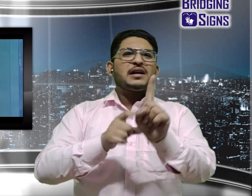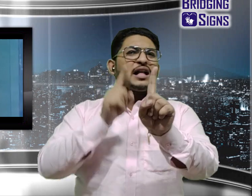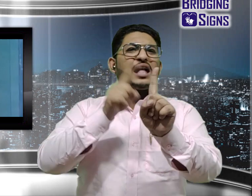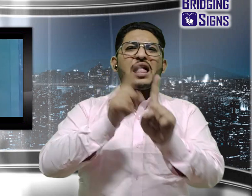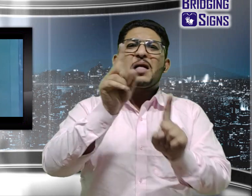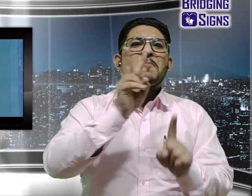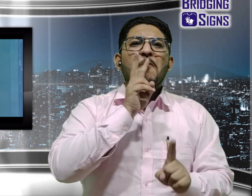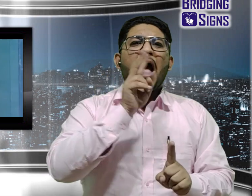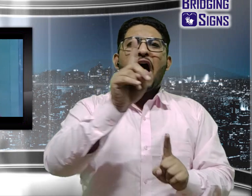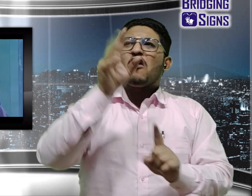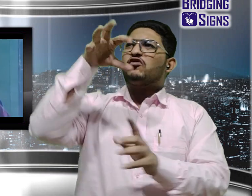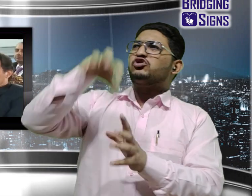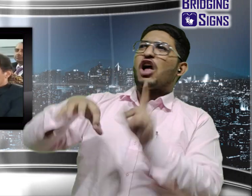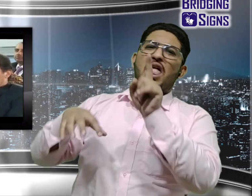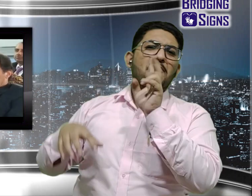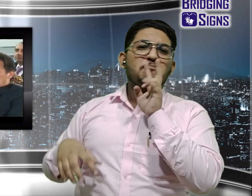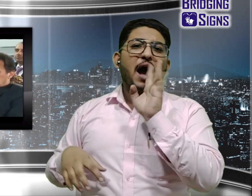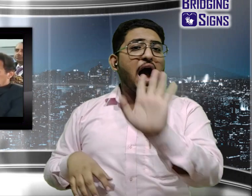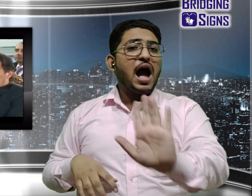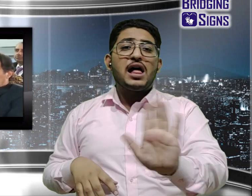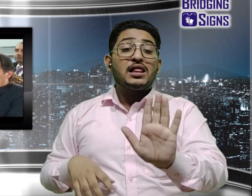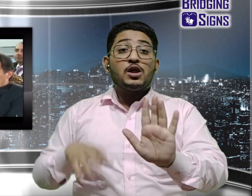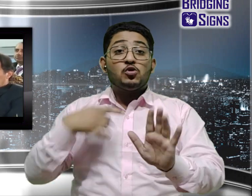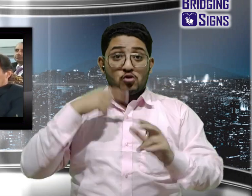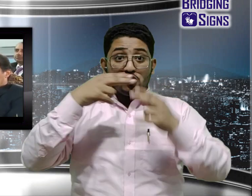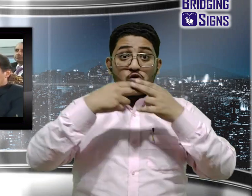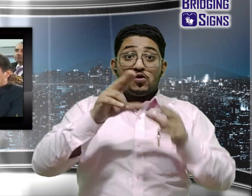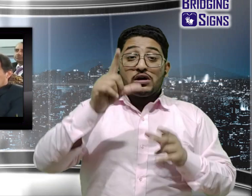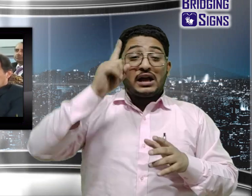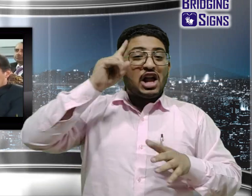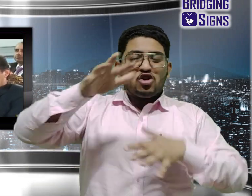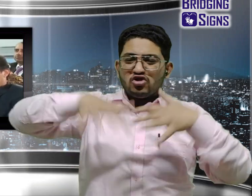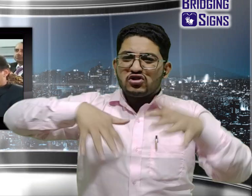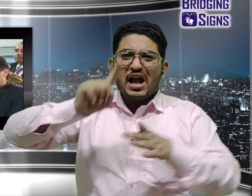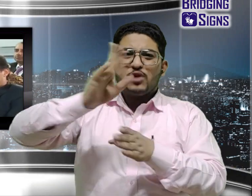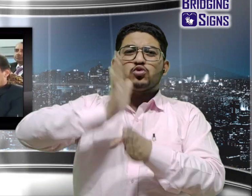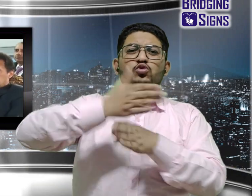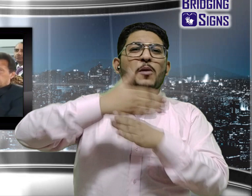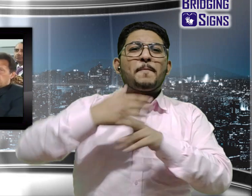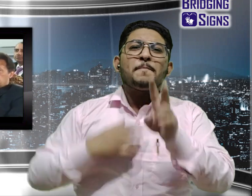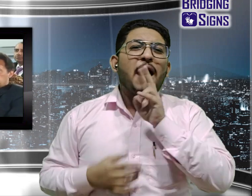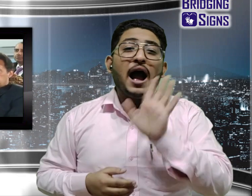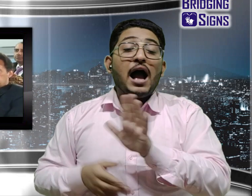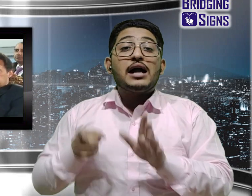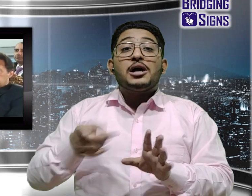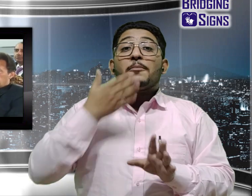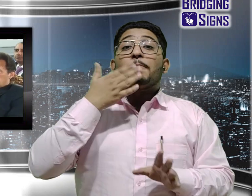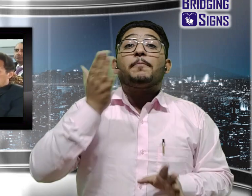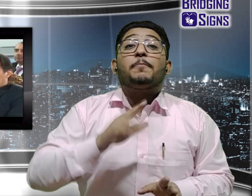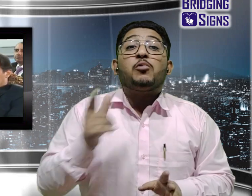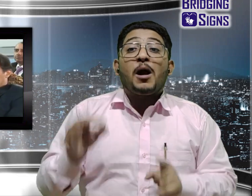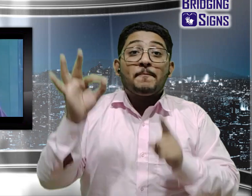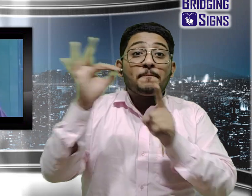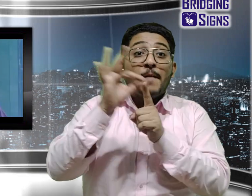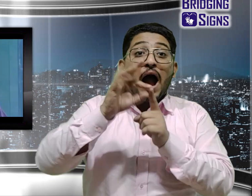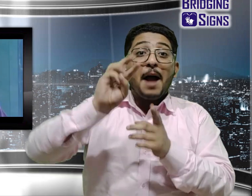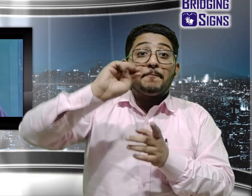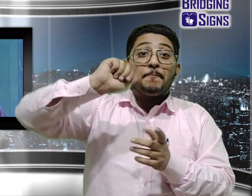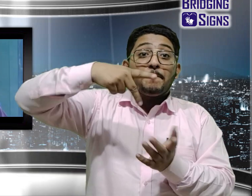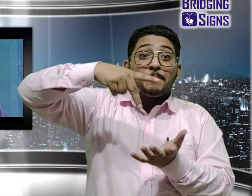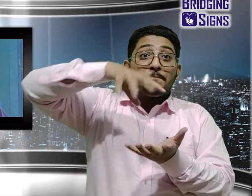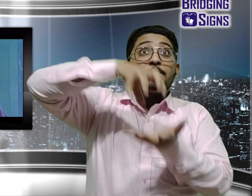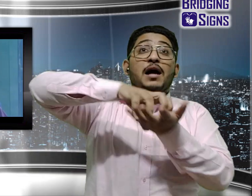एक बंदा या कोई एक इदारा नहीं कर सकता, ये एक शहर और एक सूबे की बात नहीं है। दिस इज़ अबाउट पुटिंग पाकिस्तान ऑन द